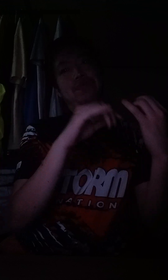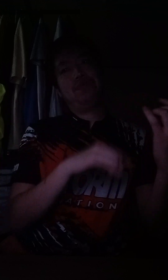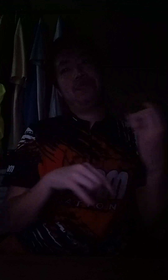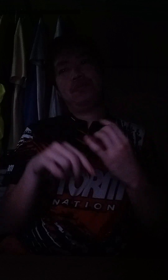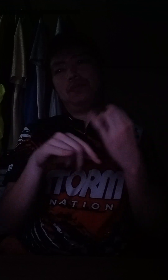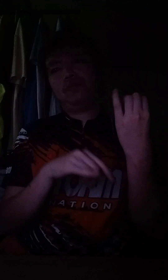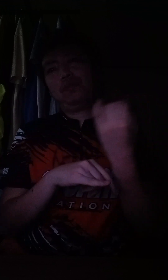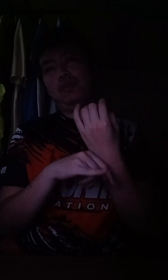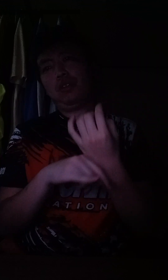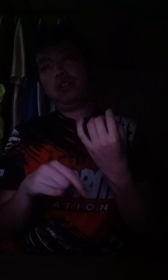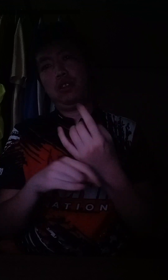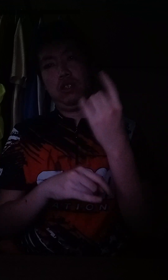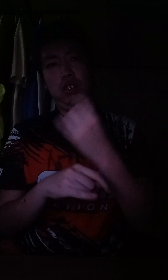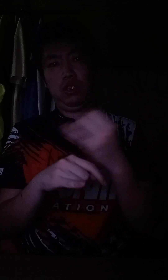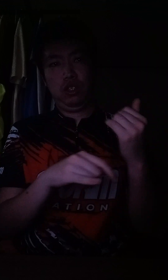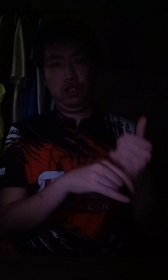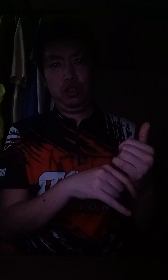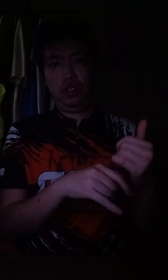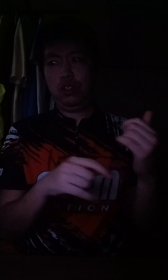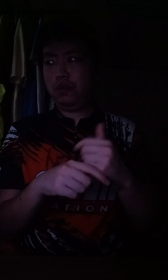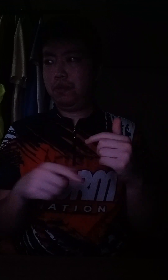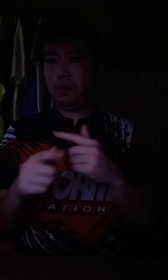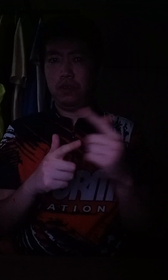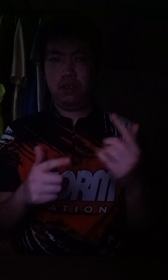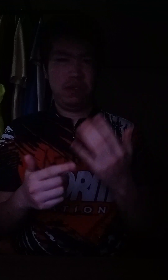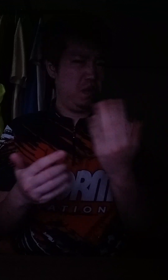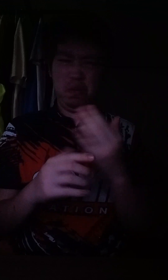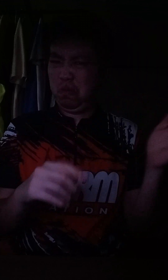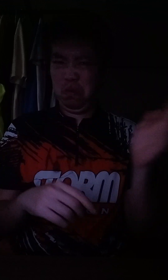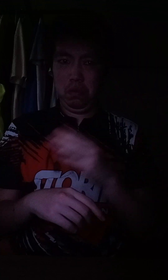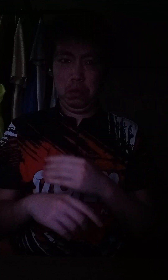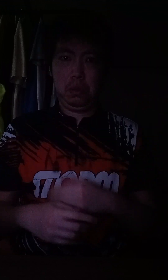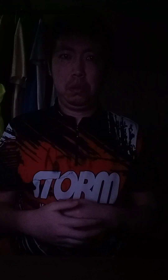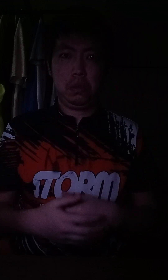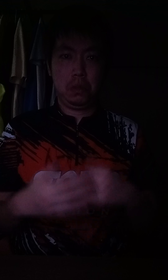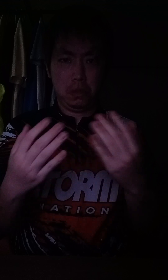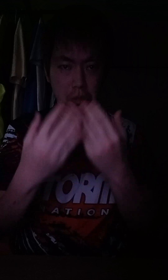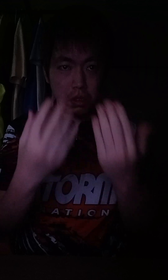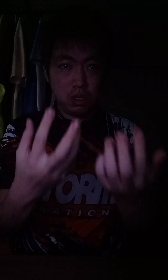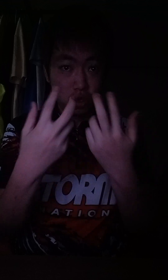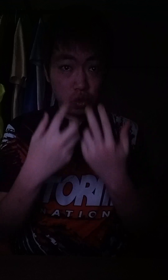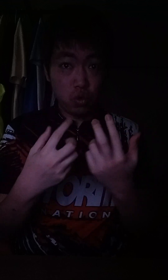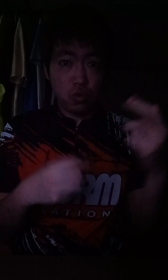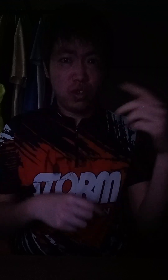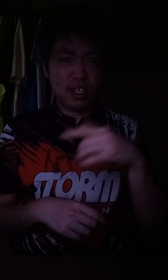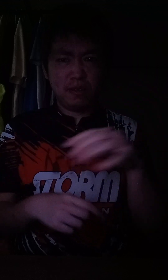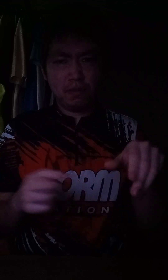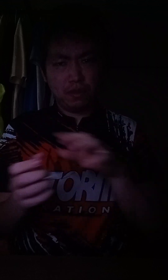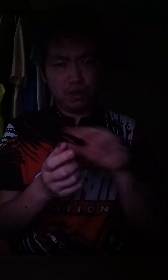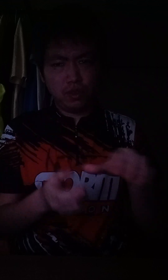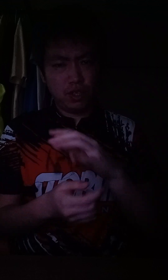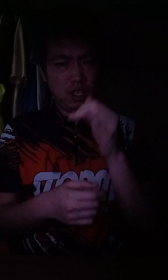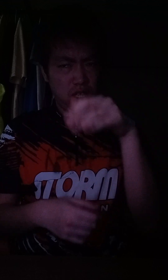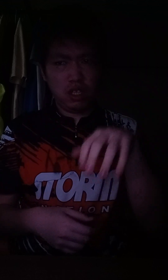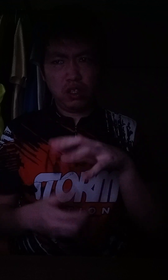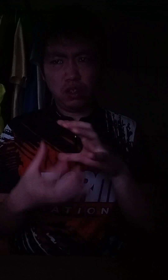되는데 현아 같은 경우는 방광 기능이 없기 때문에 이식을 받았어도 그 방광에